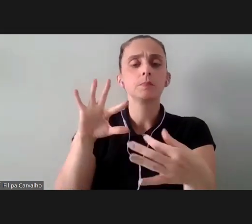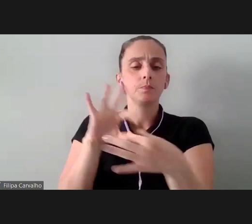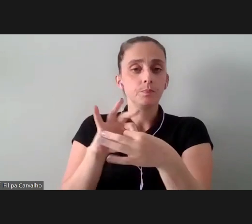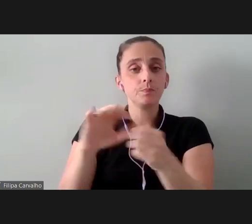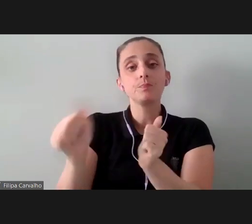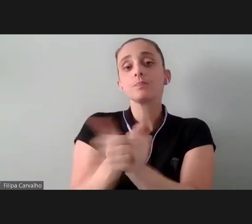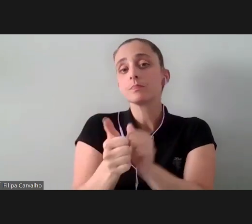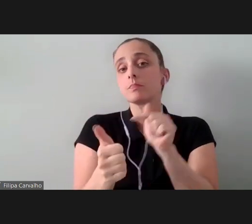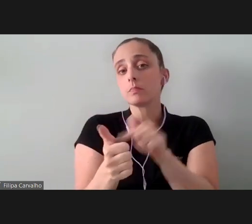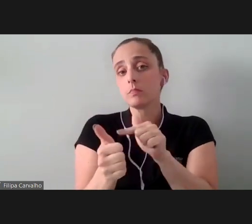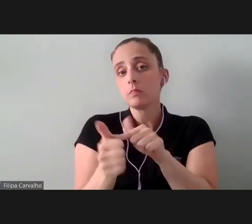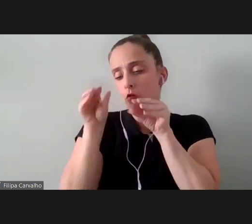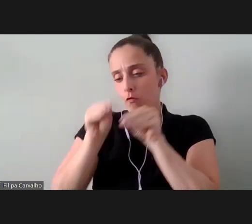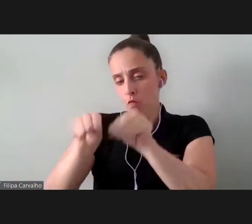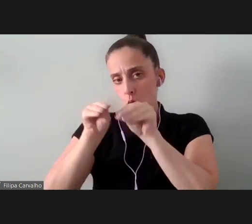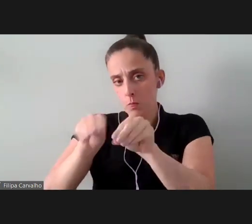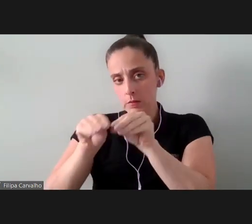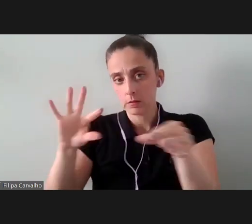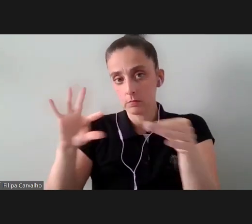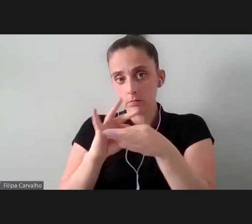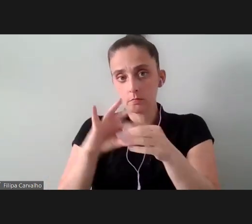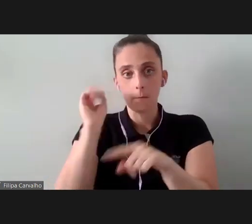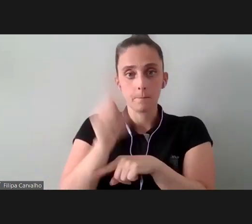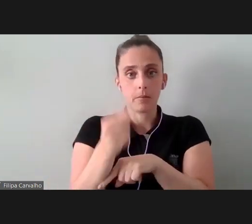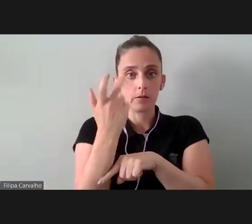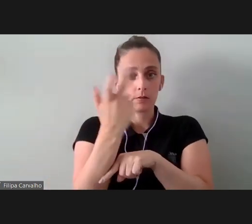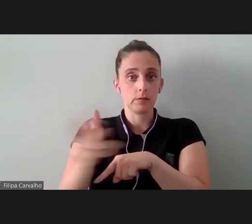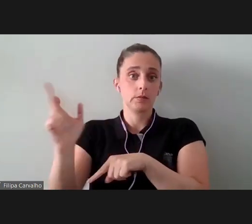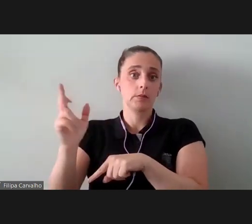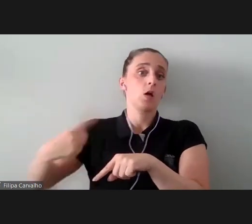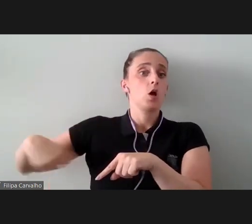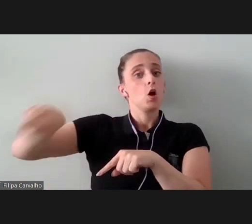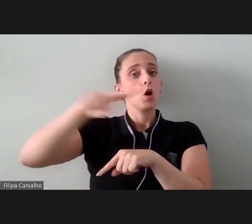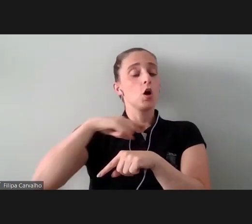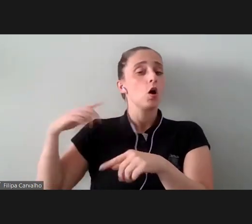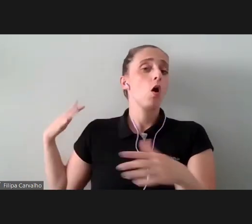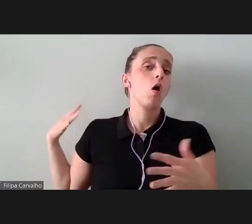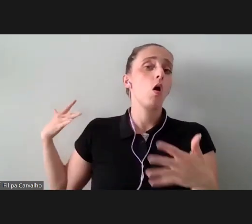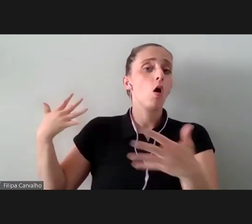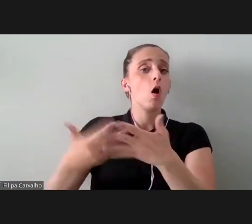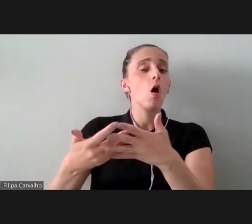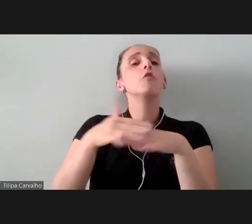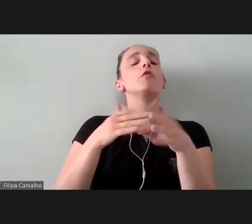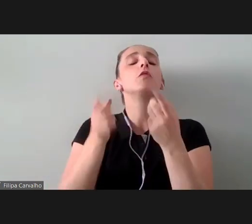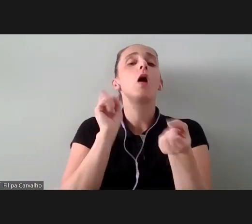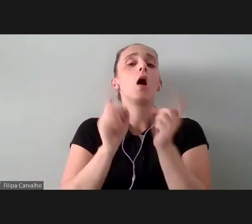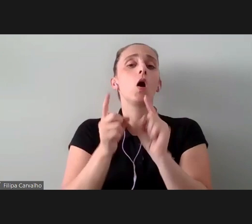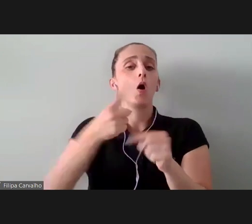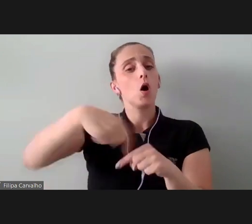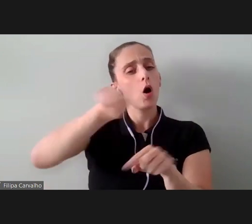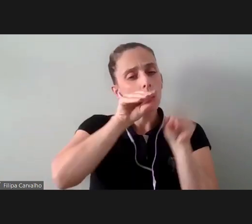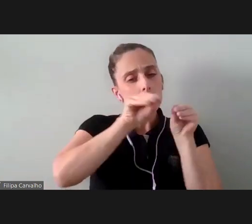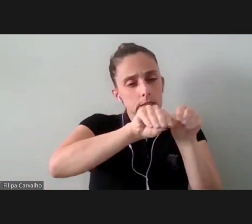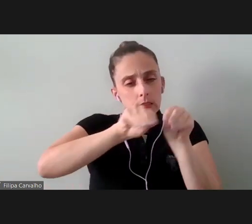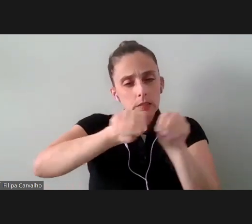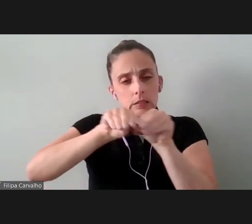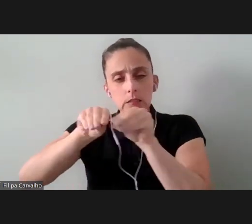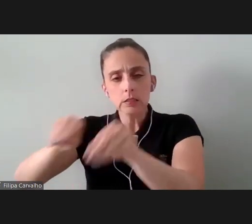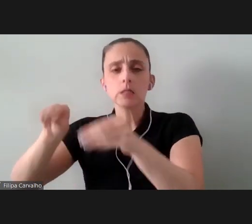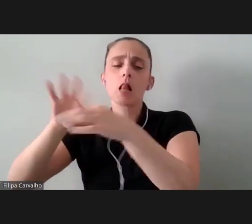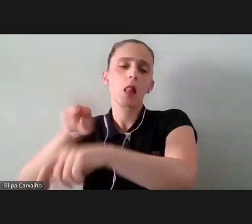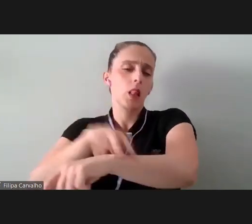ao domínio da formação. Entretanto, o que nós vamos fazendo hoje em dia é estamos a reformar no domínio da